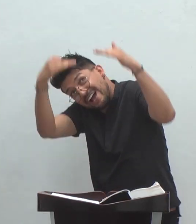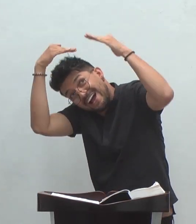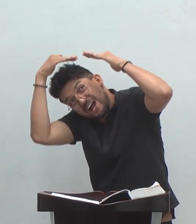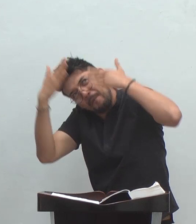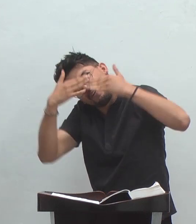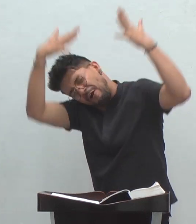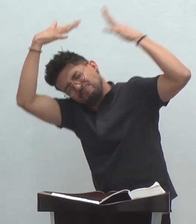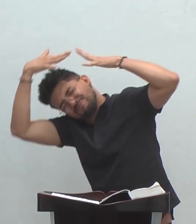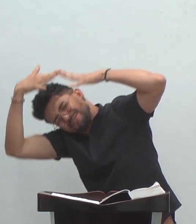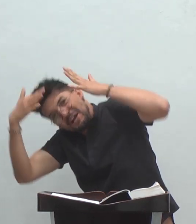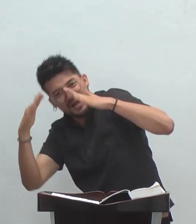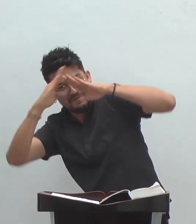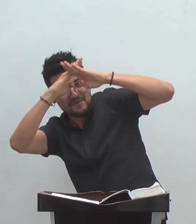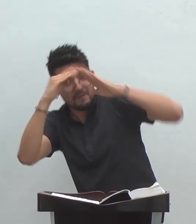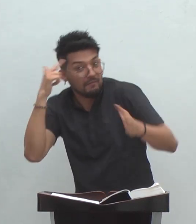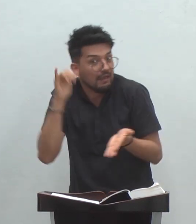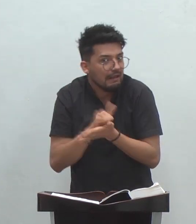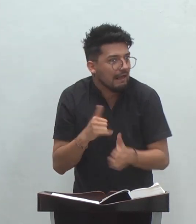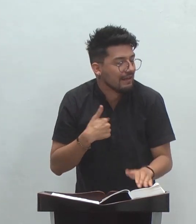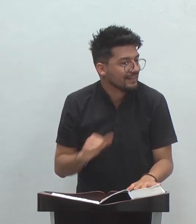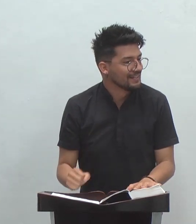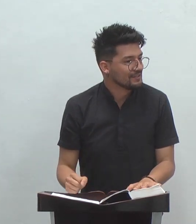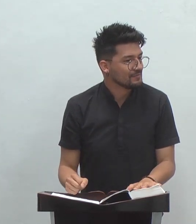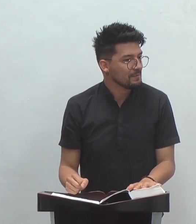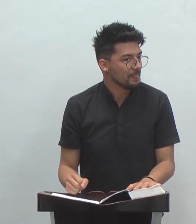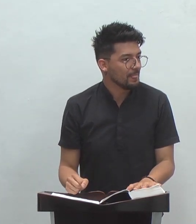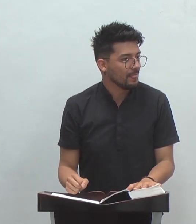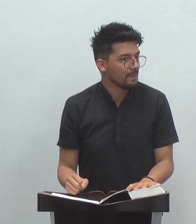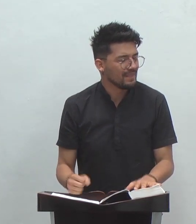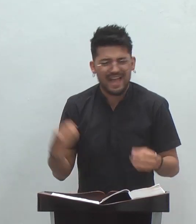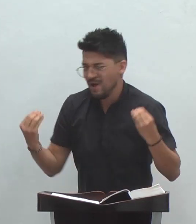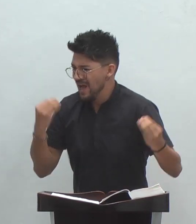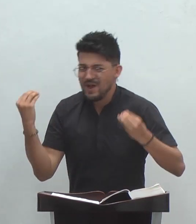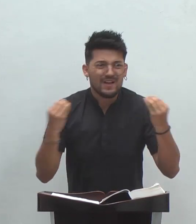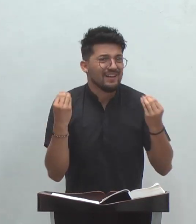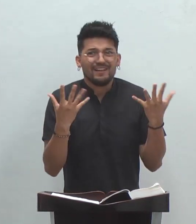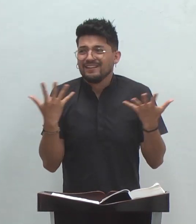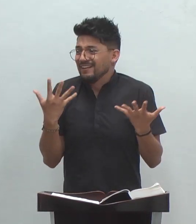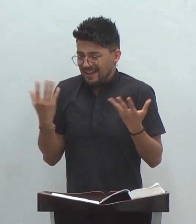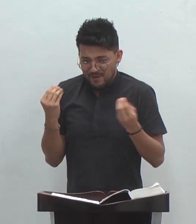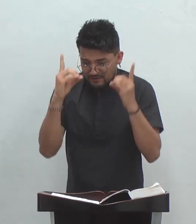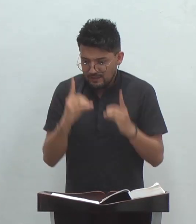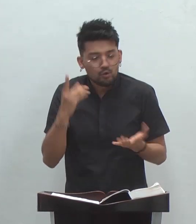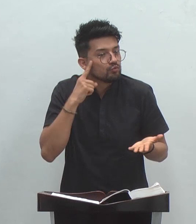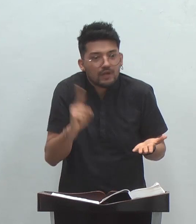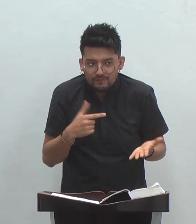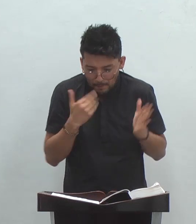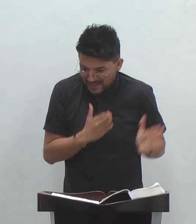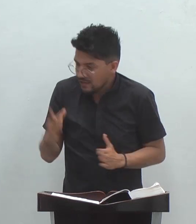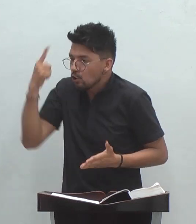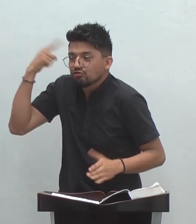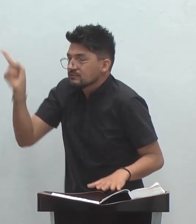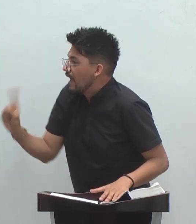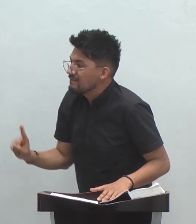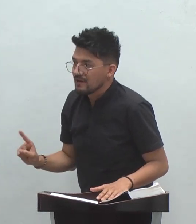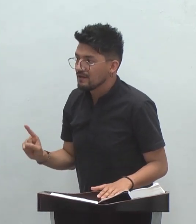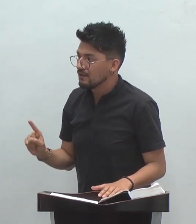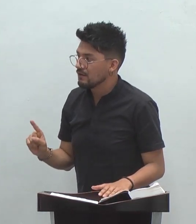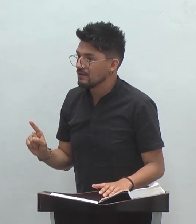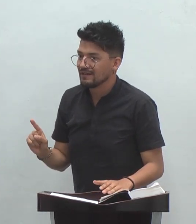que me resguardo debajo del escritorio evitando que algo me pase? ¿Qué hago? ¿Qué hago? Así que no sabía qué decisión tomar, la